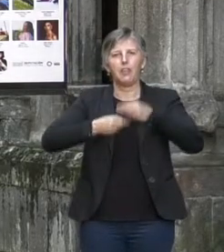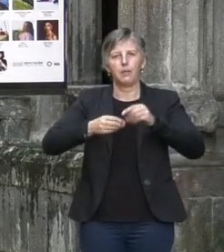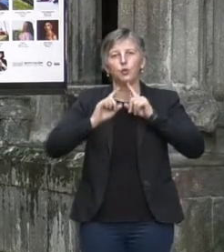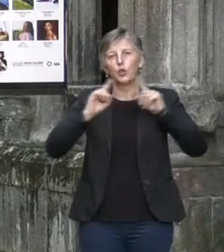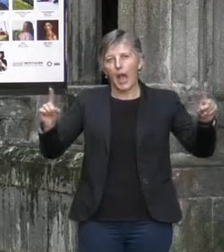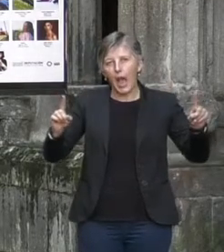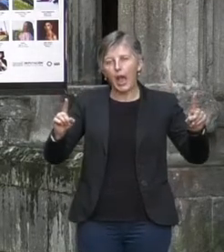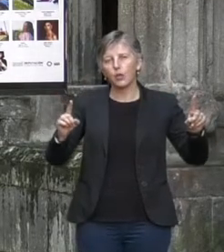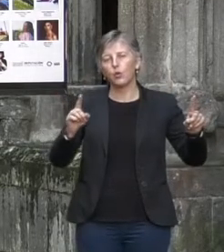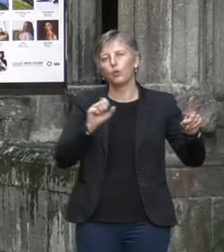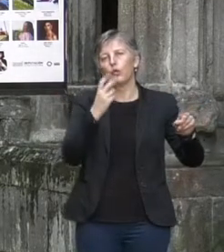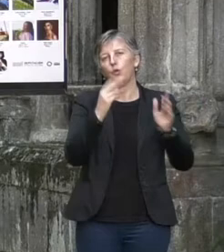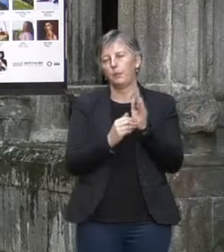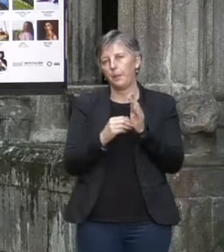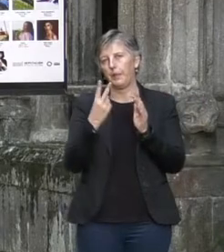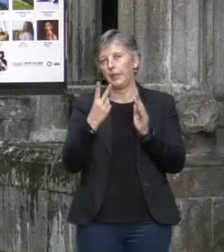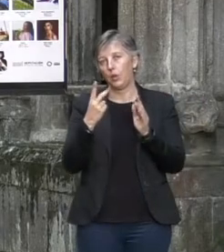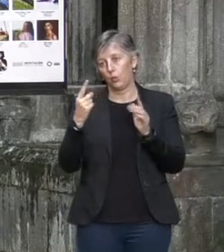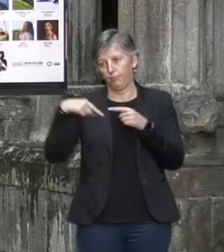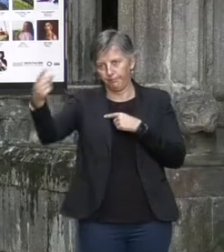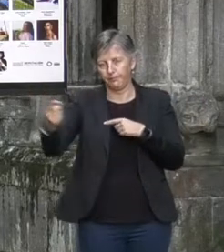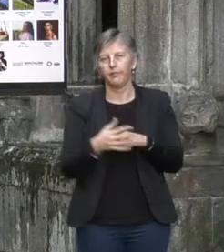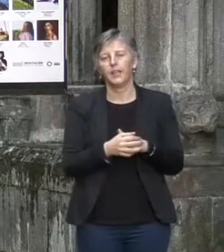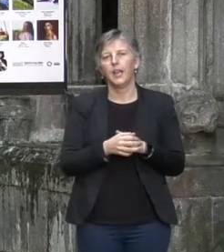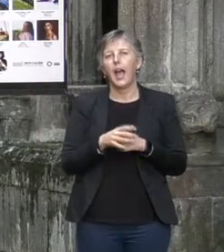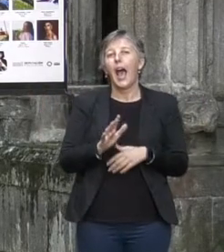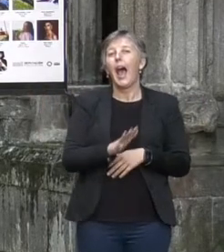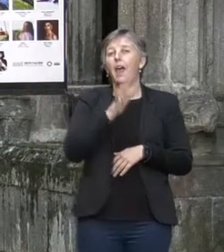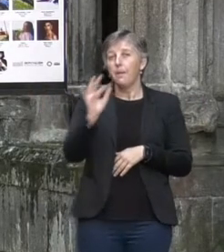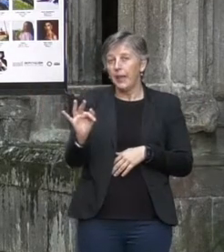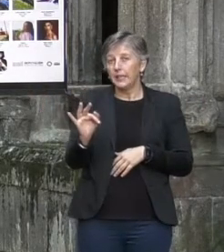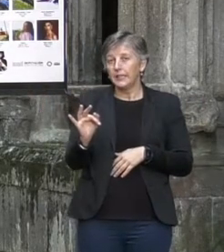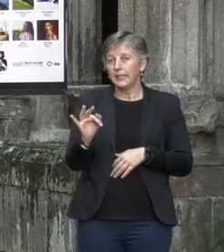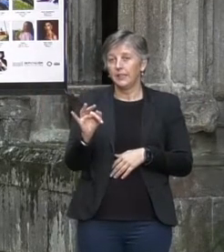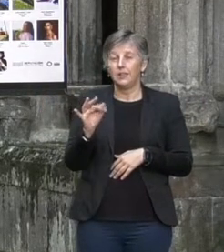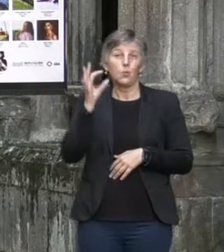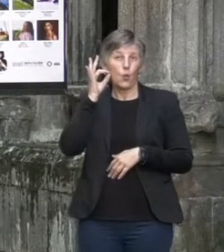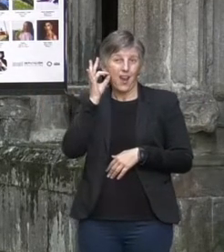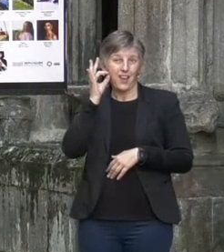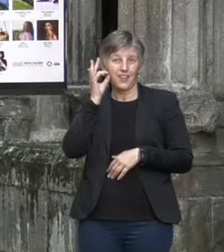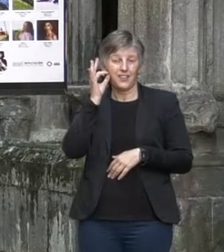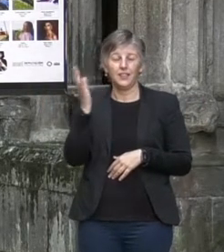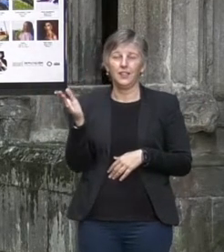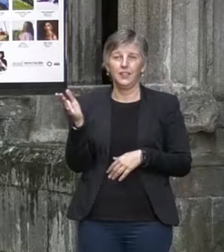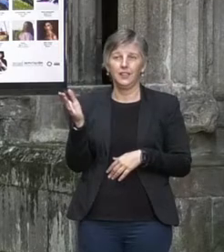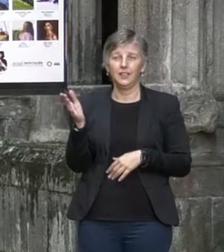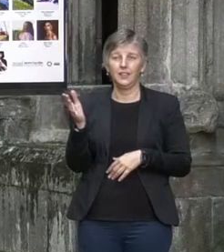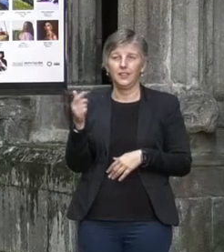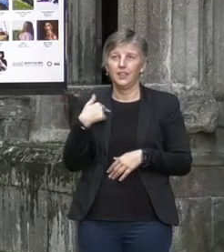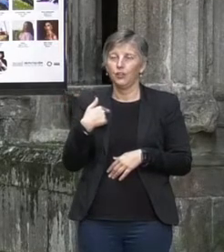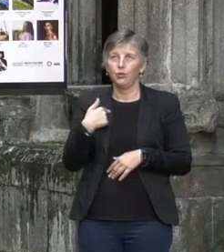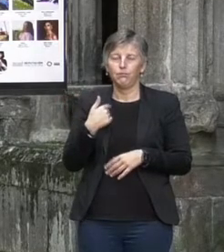ano 21. Pero ademais, como estas mulleres coas que eu teño o